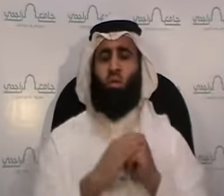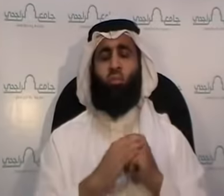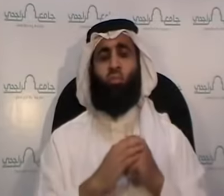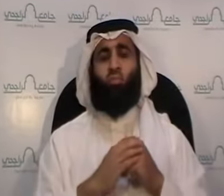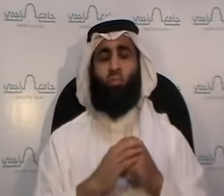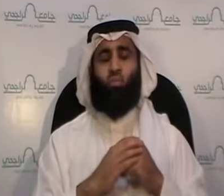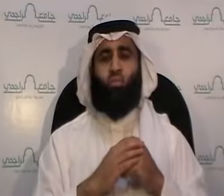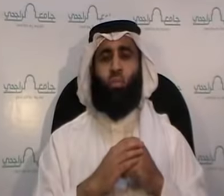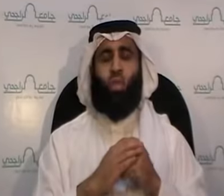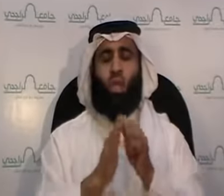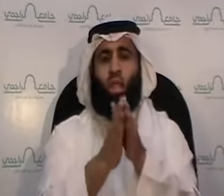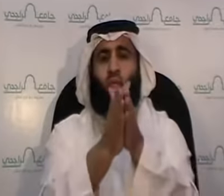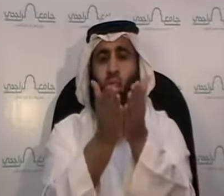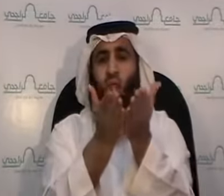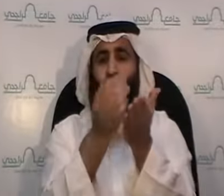ونصوص الكتاب والسنة